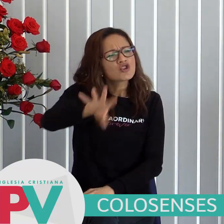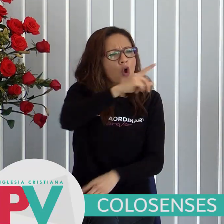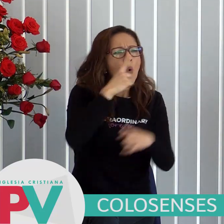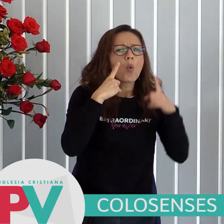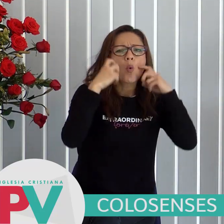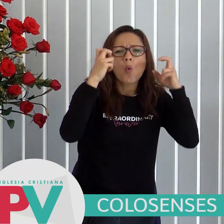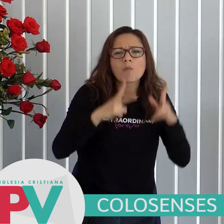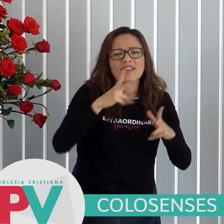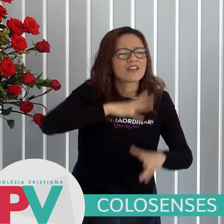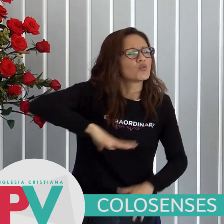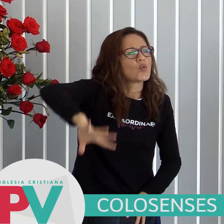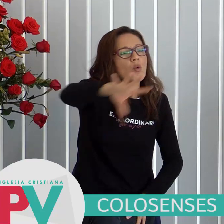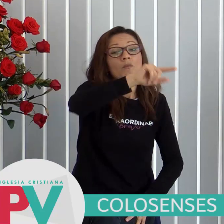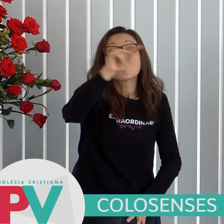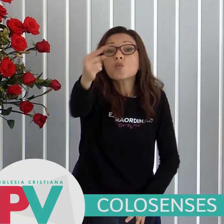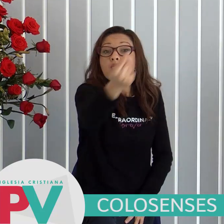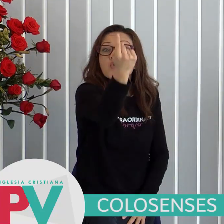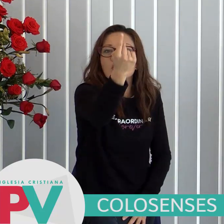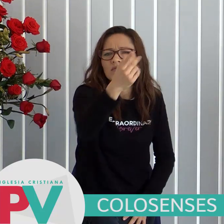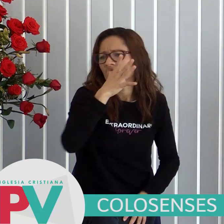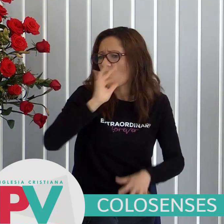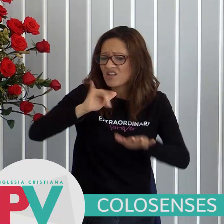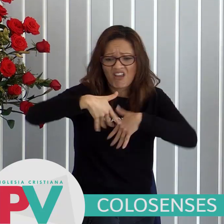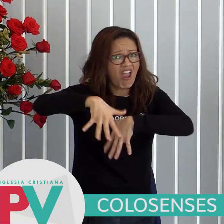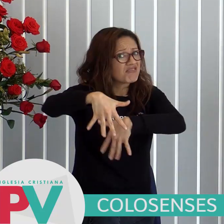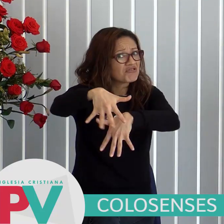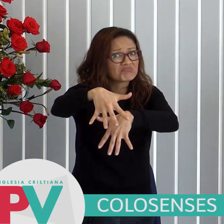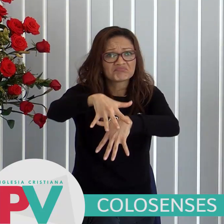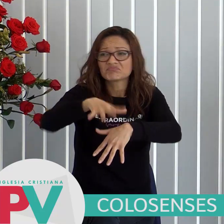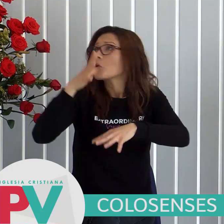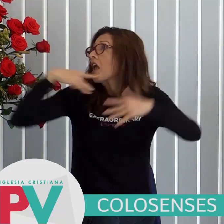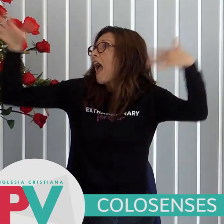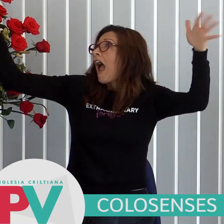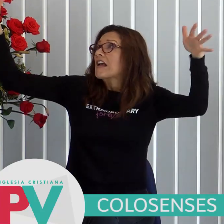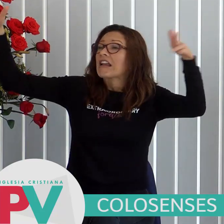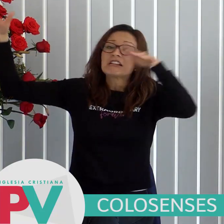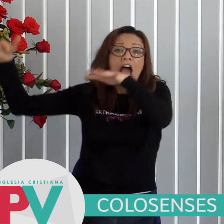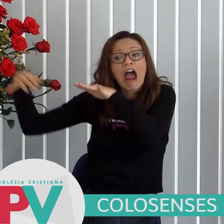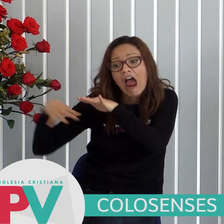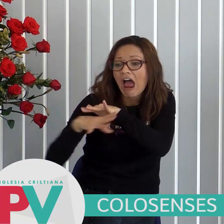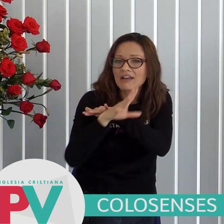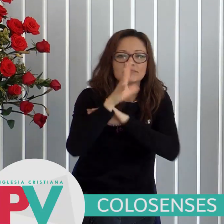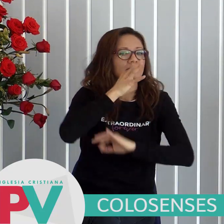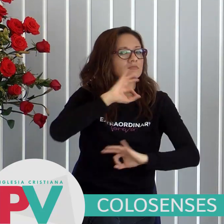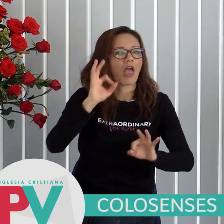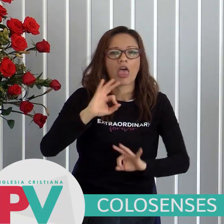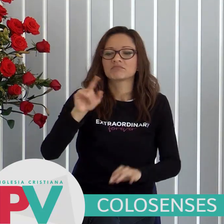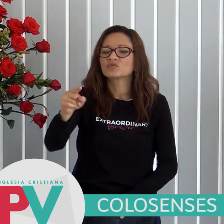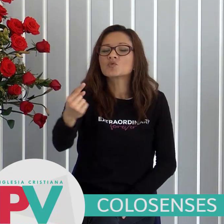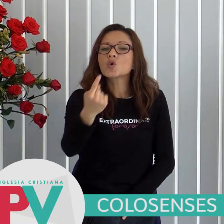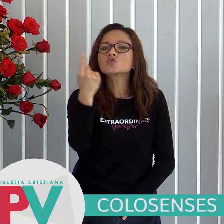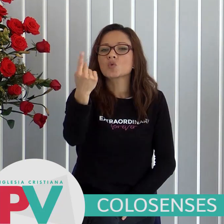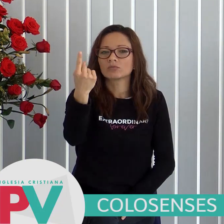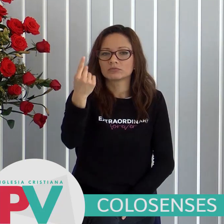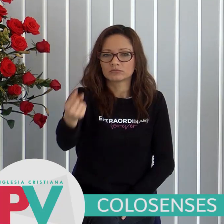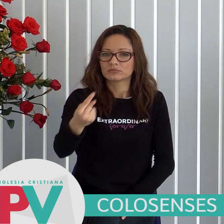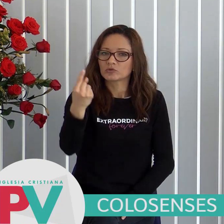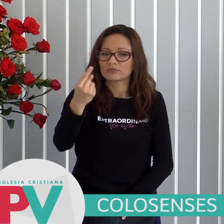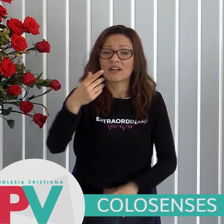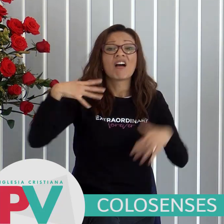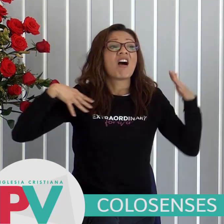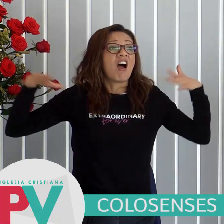día, uno solo, sin ejército, porque ni siquiera los ángeles pudieron intervenir. Ni siquiera los